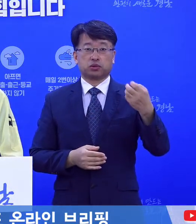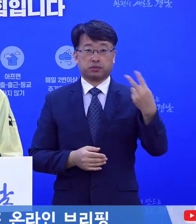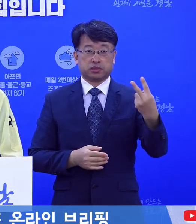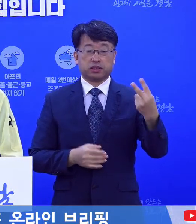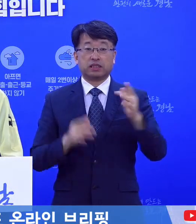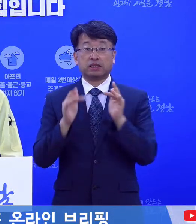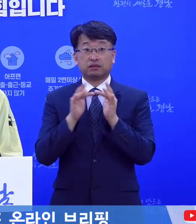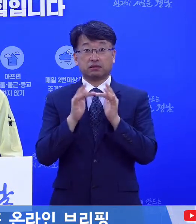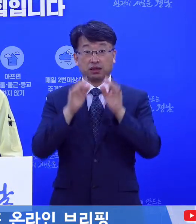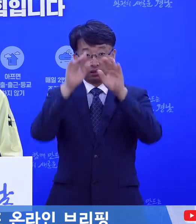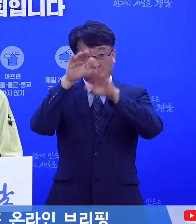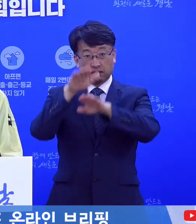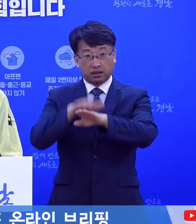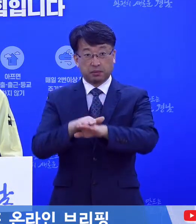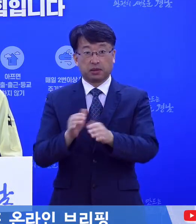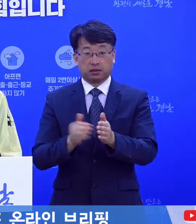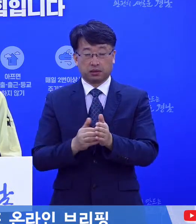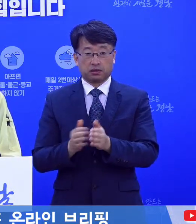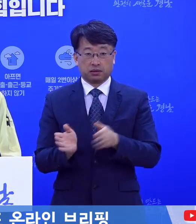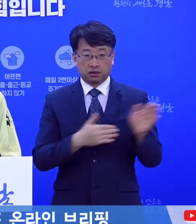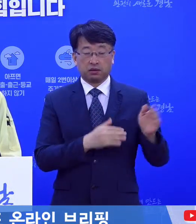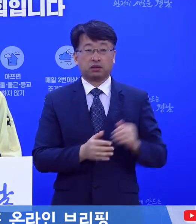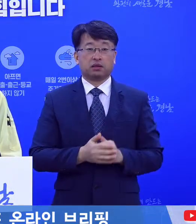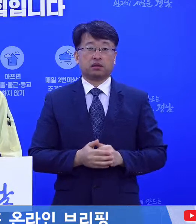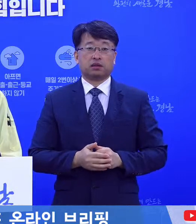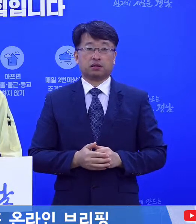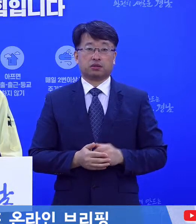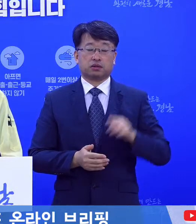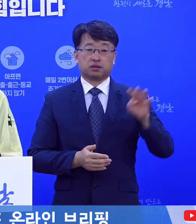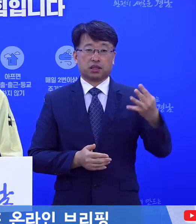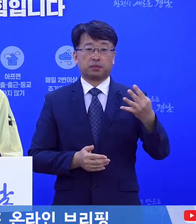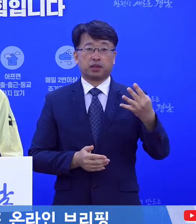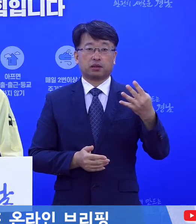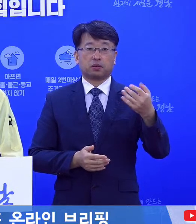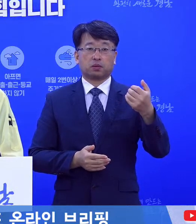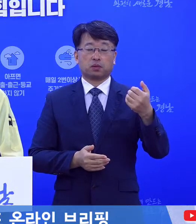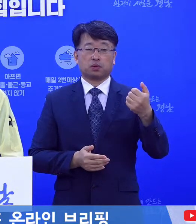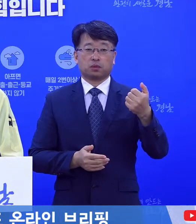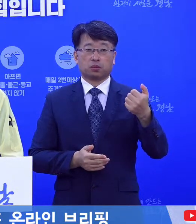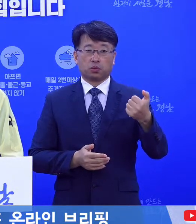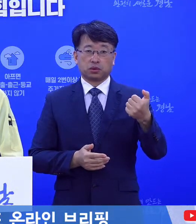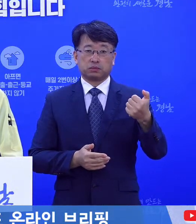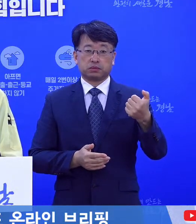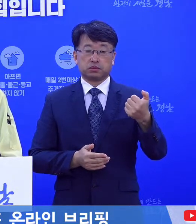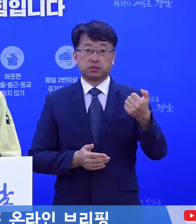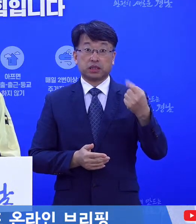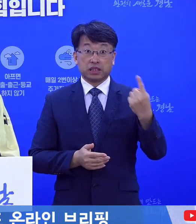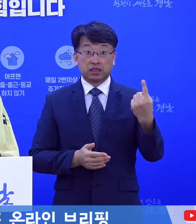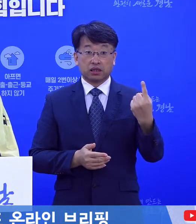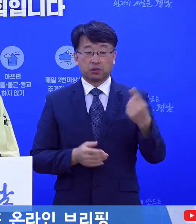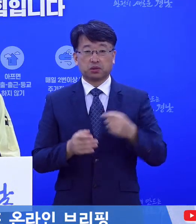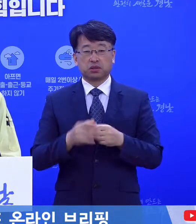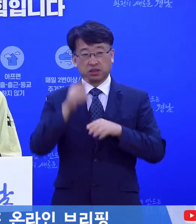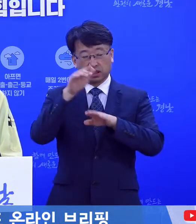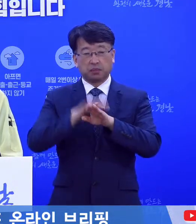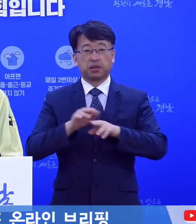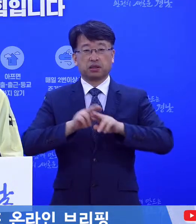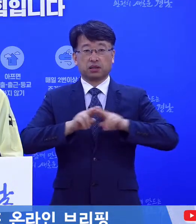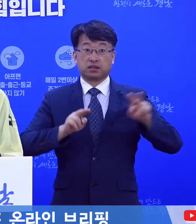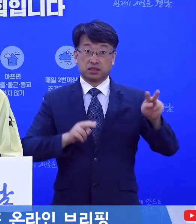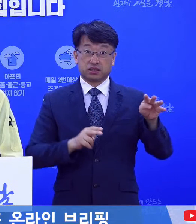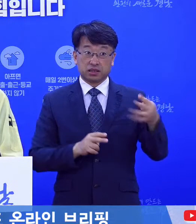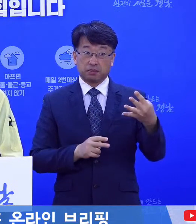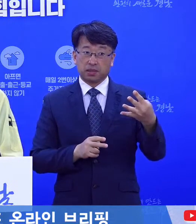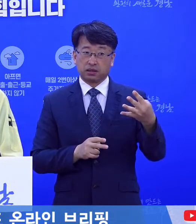492개소는 온라인으로 예배를 가졌고, 351개소는 예배를 취소했습니다. 점검 결과